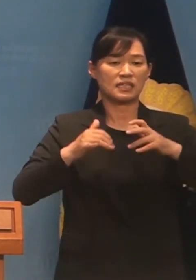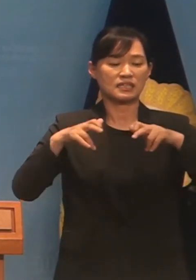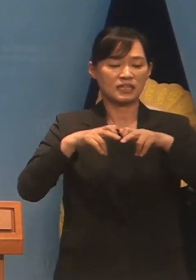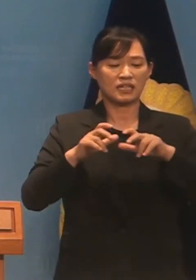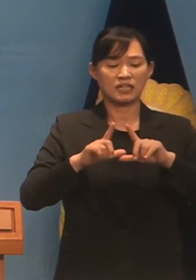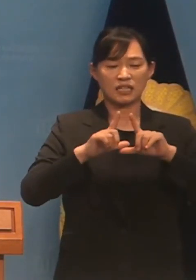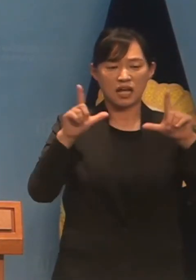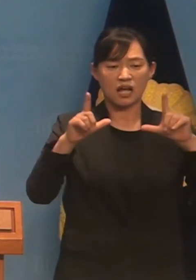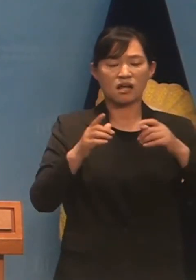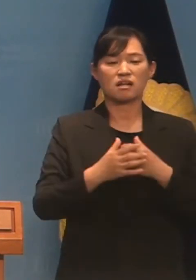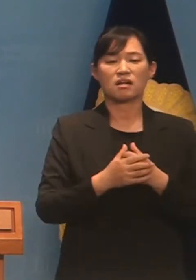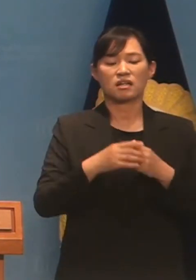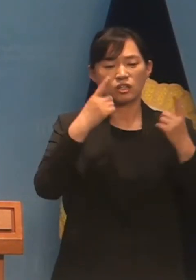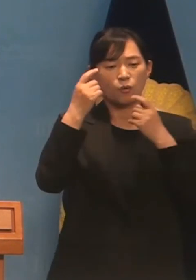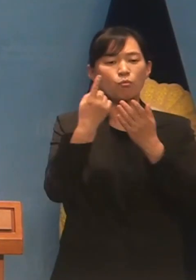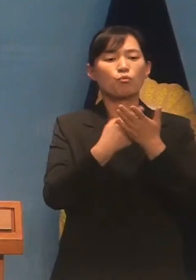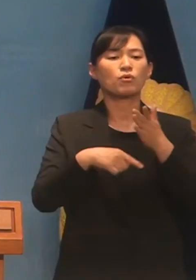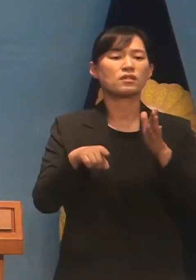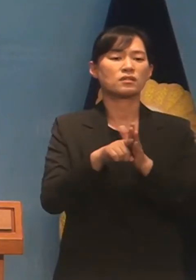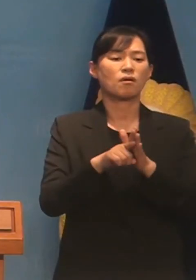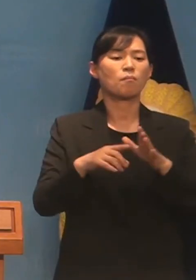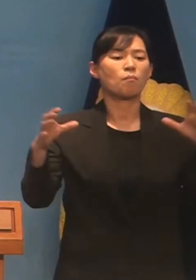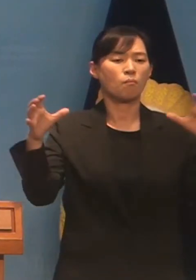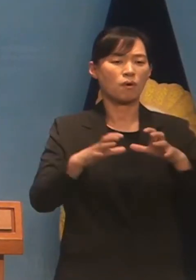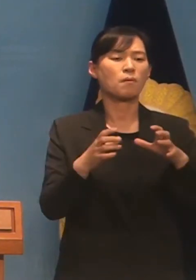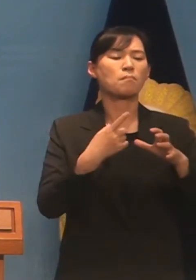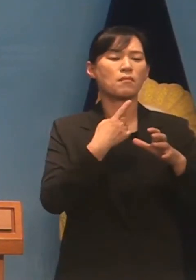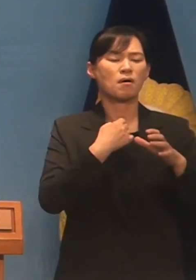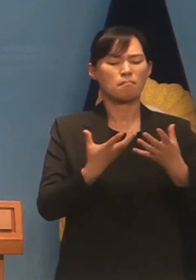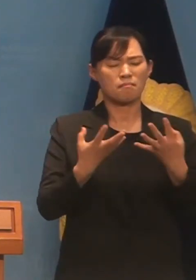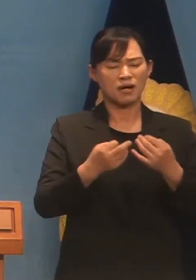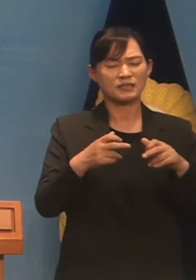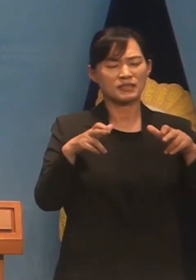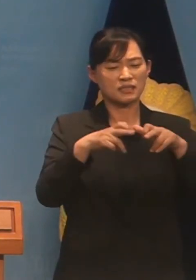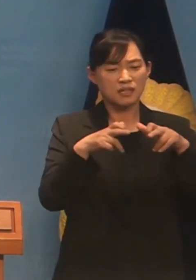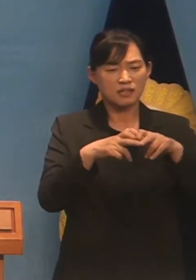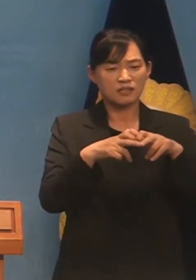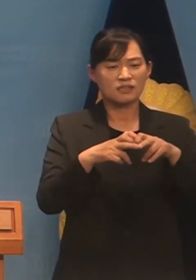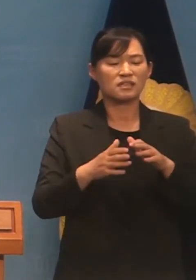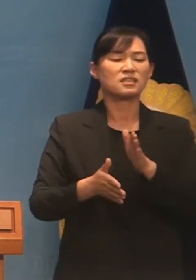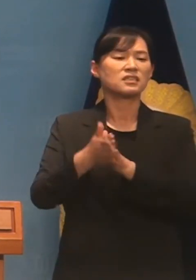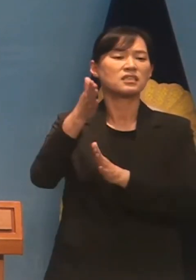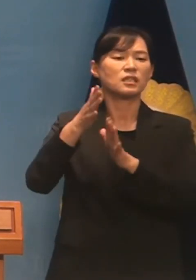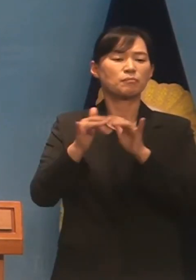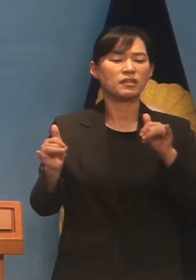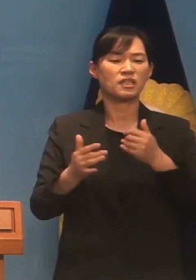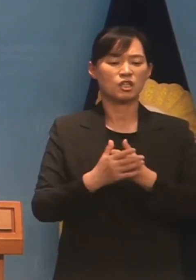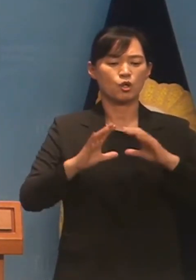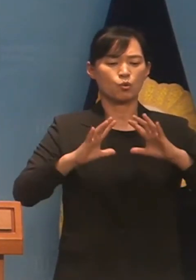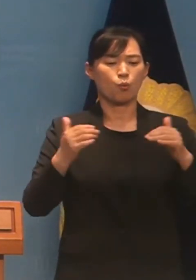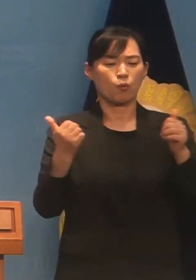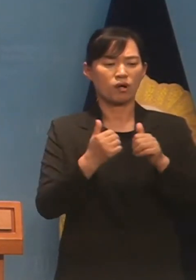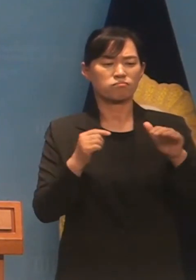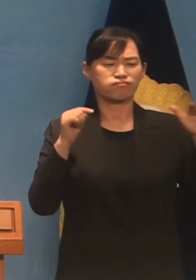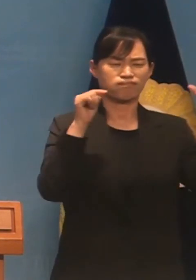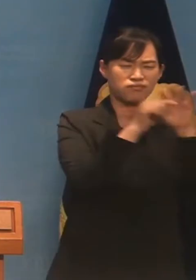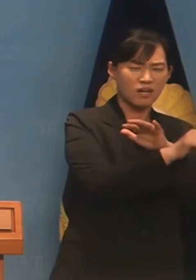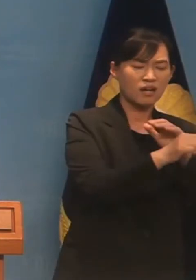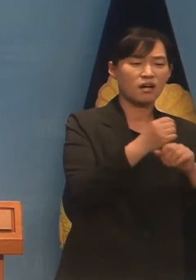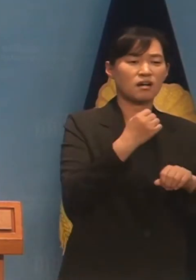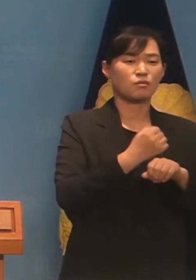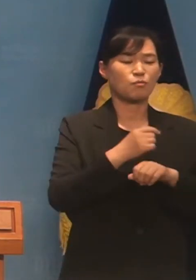기념하기 위해 여의도에 계셨던 수많은 장애인들과 시민들이 바로 국회로 달려와